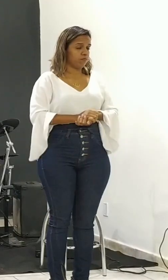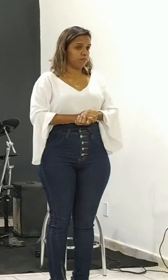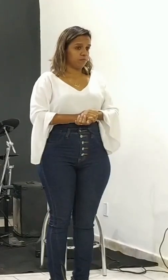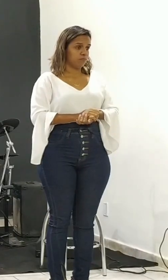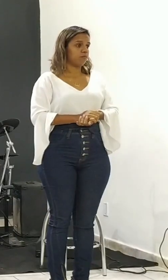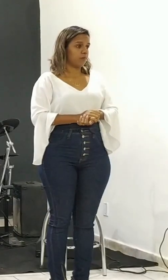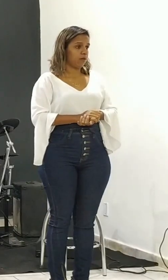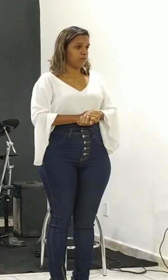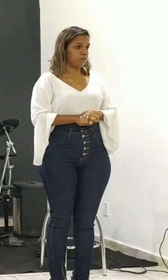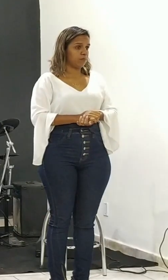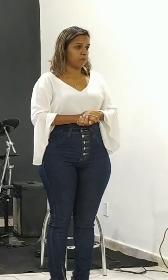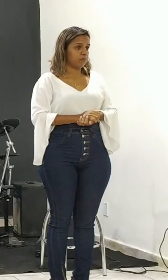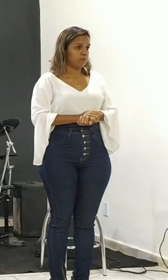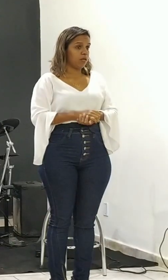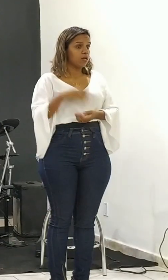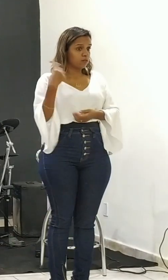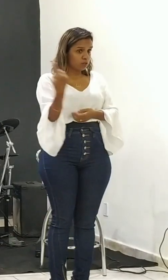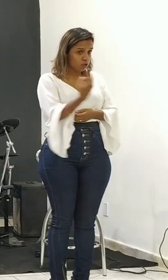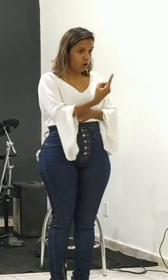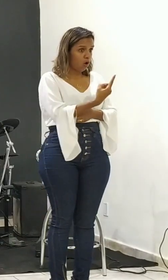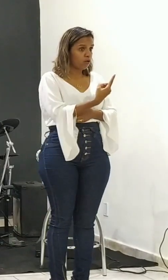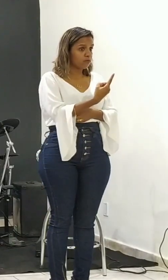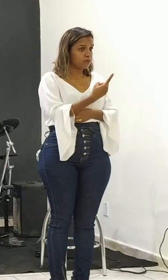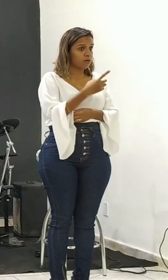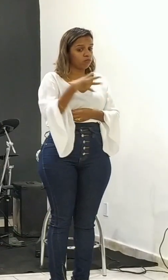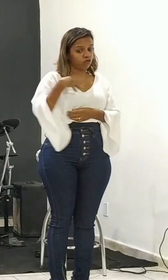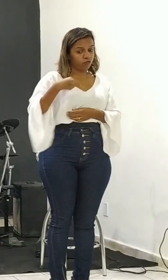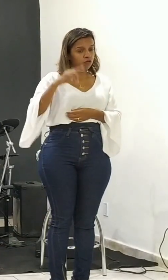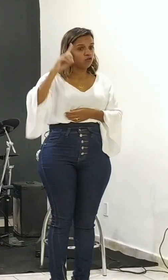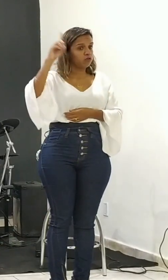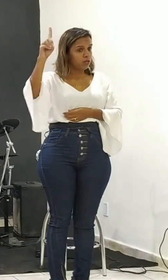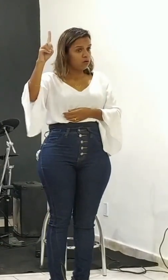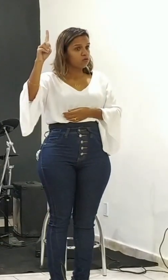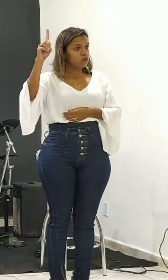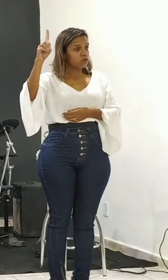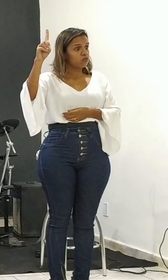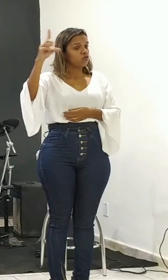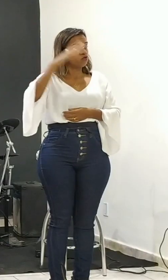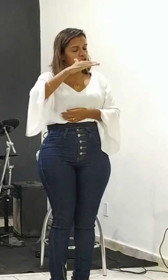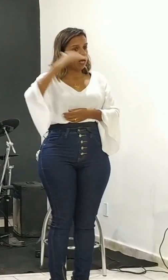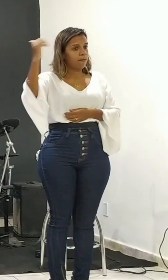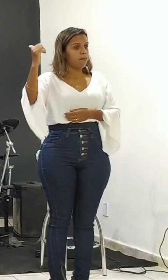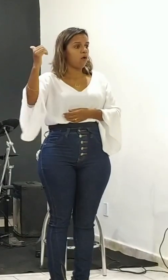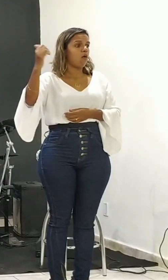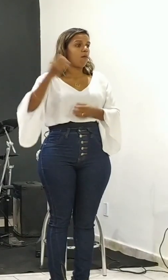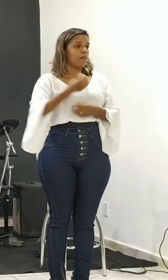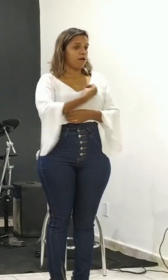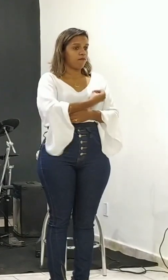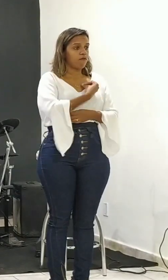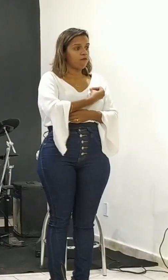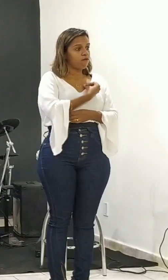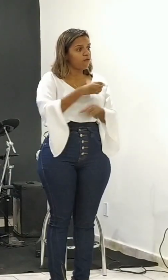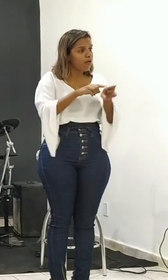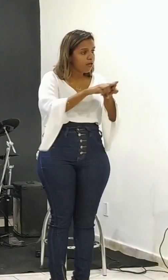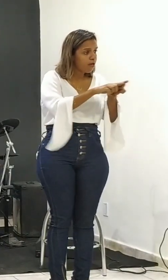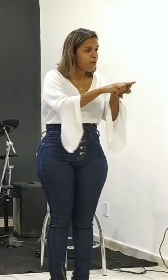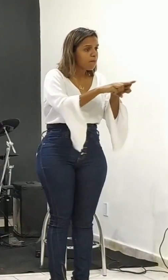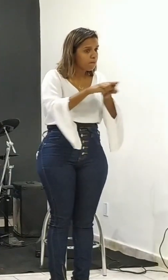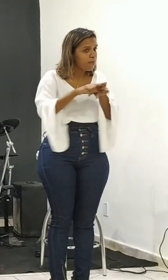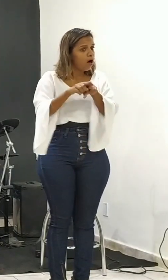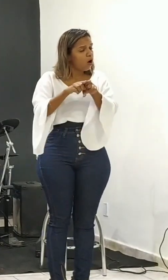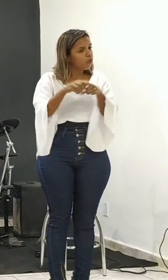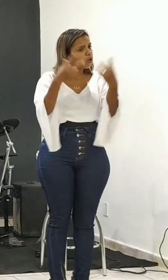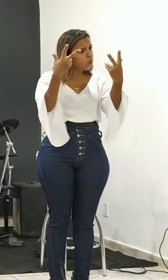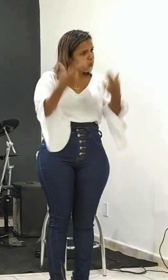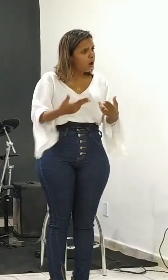isso. Deus nos chamou para que vivêssemos como irmãos. Amém? Para que vivêssemos como